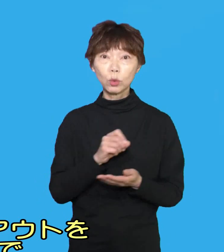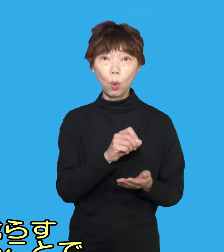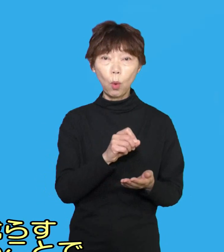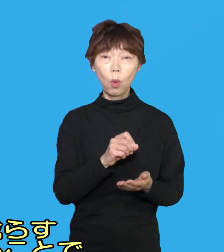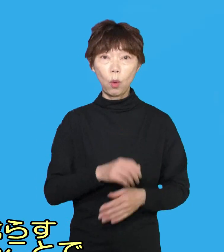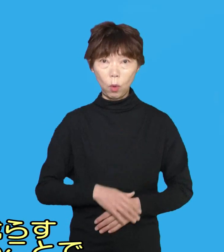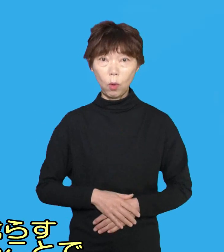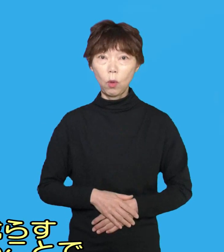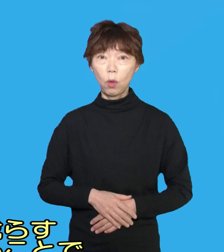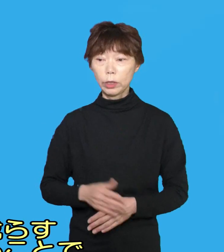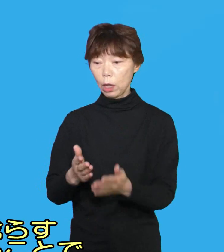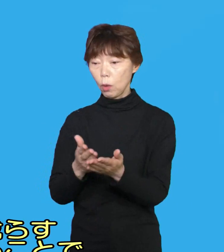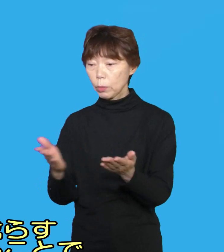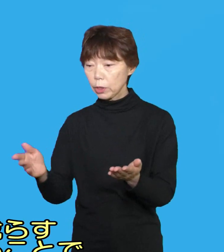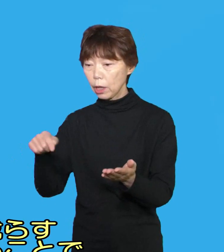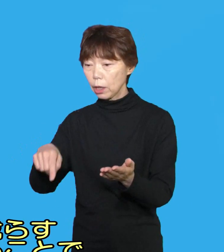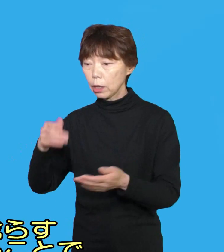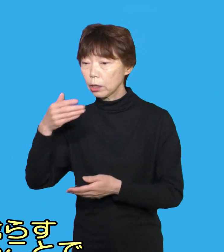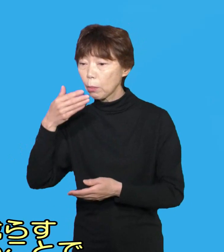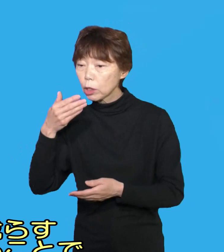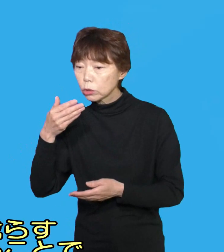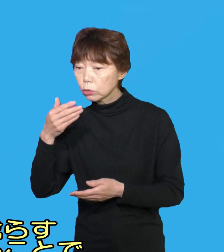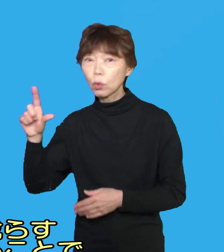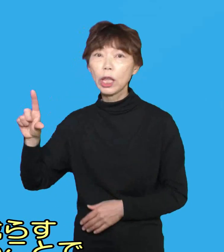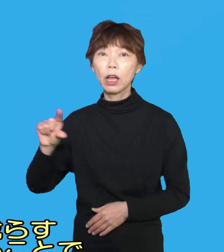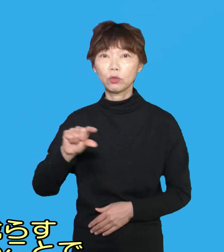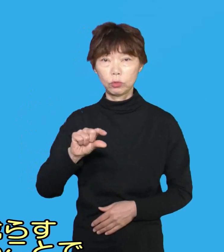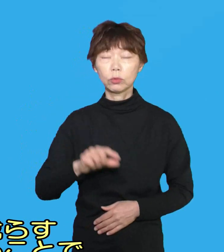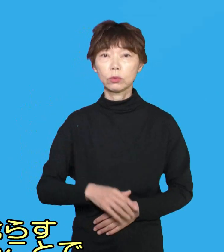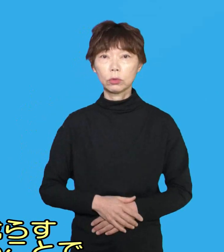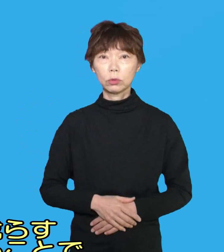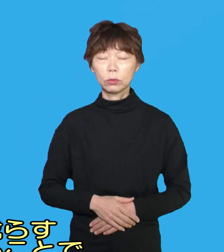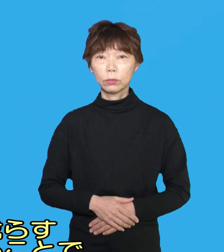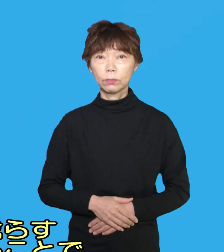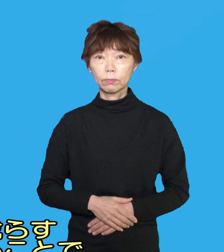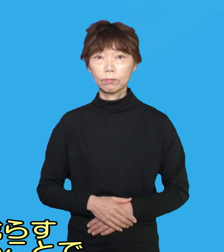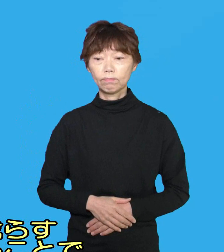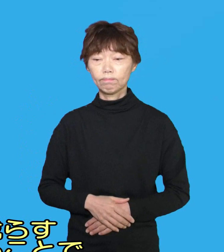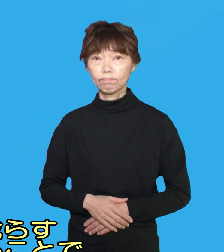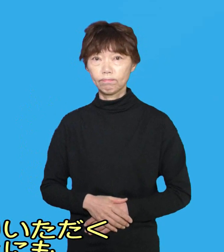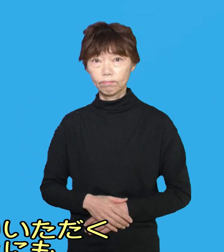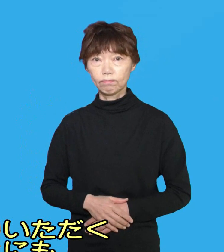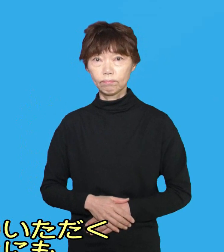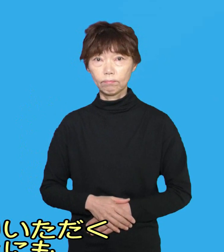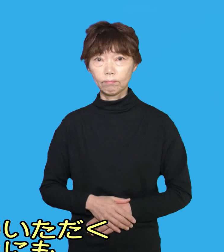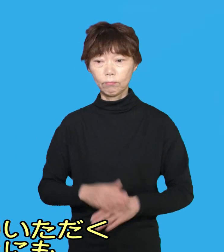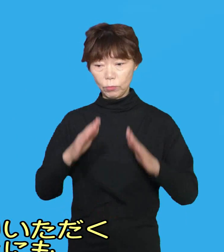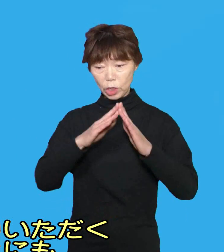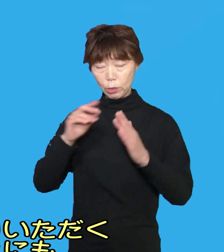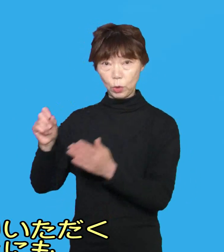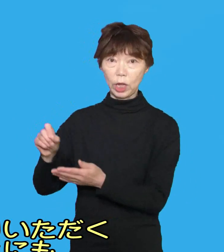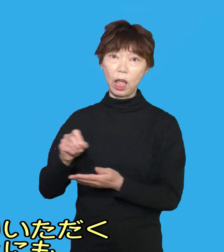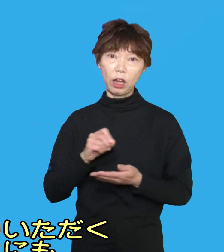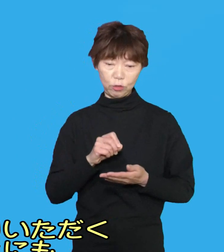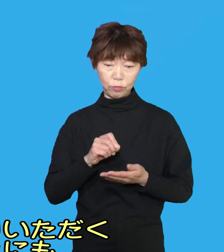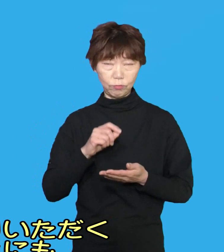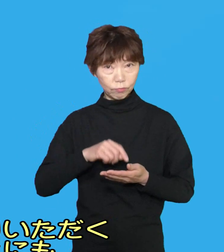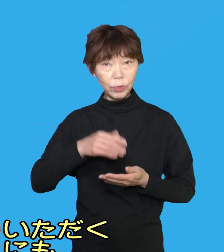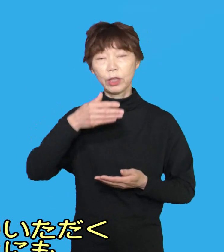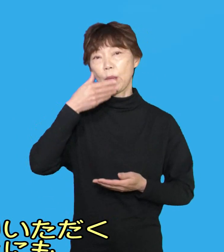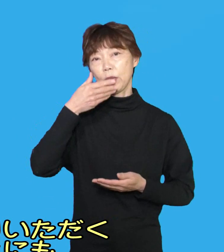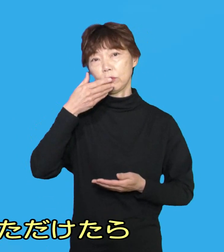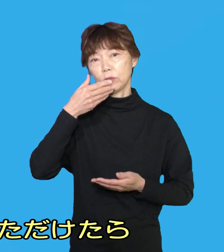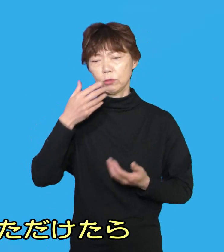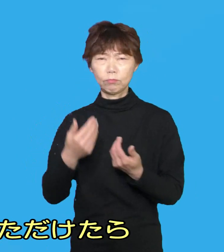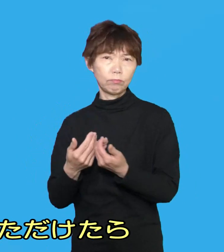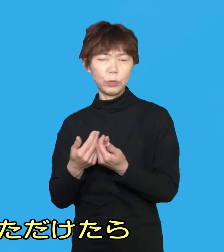で、店内での飲食を減らす、お持ち帰りをすることで、自宅でお召し上がりいただく、密を防ぐ